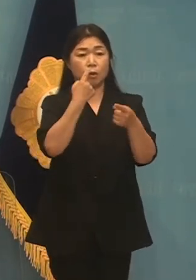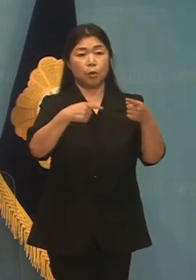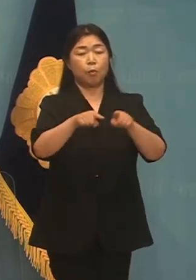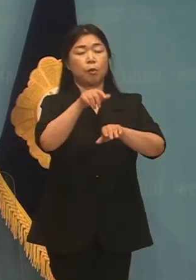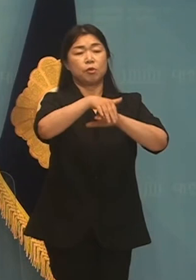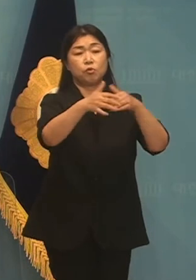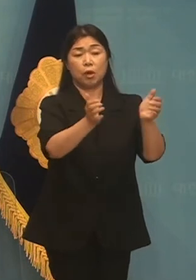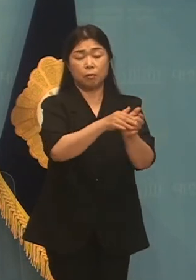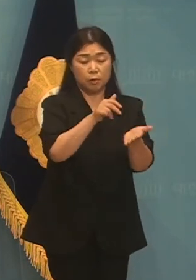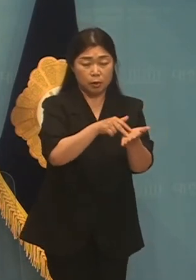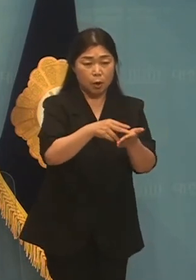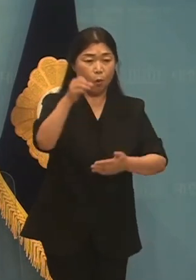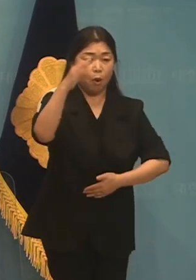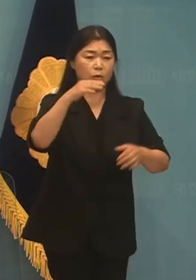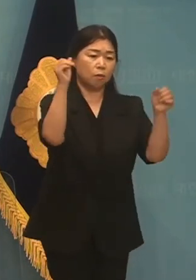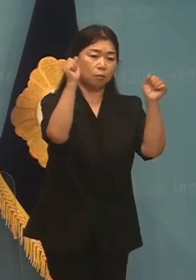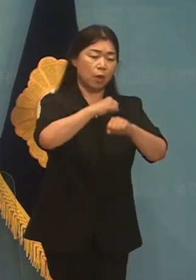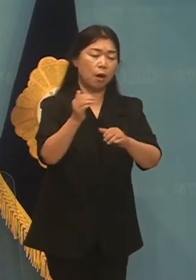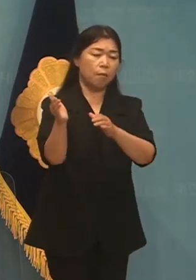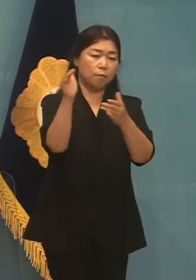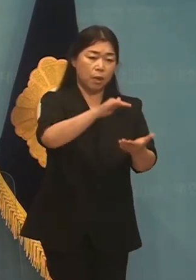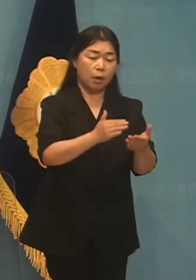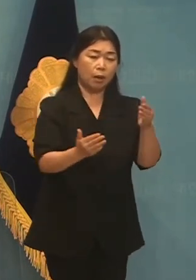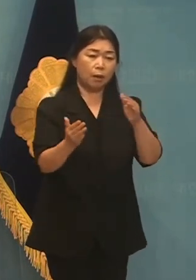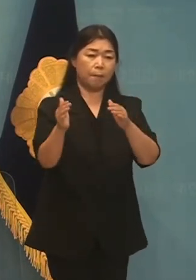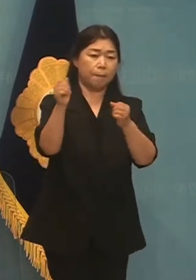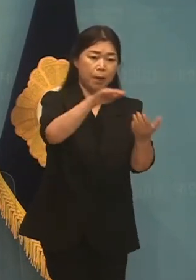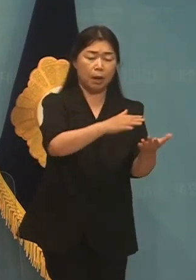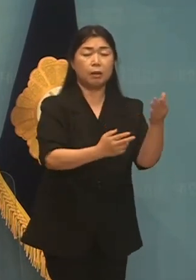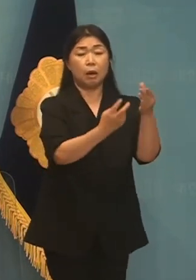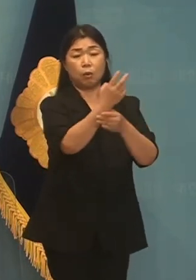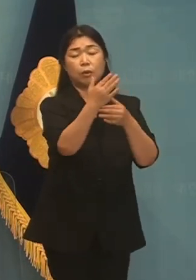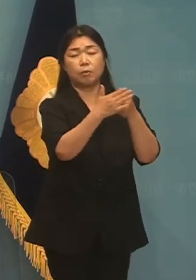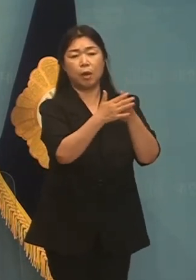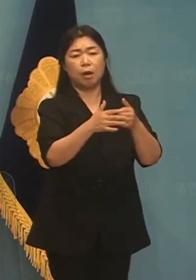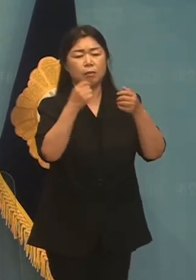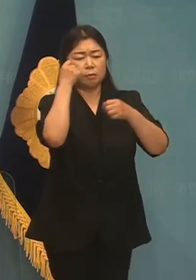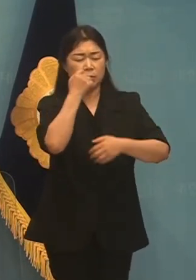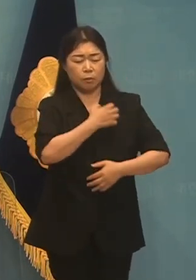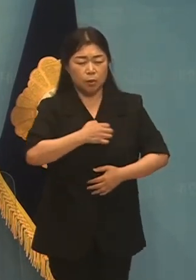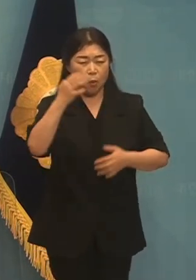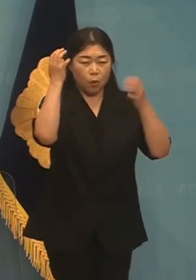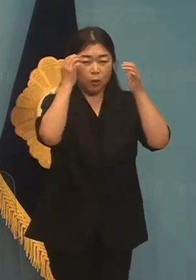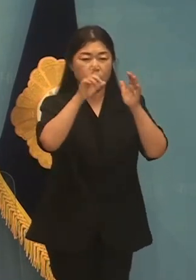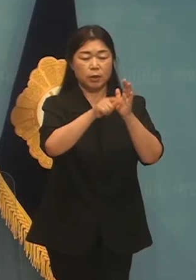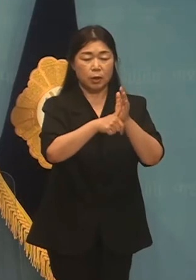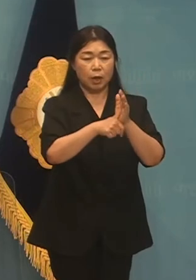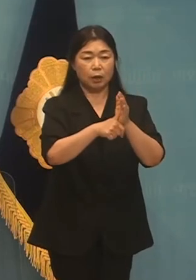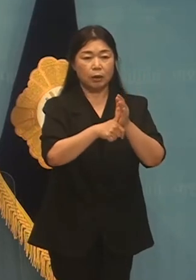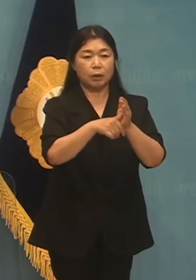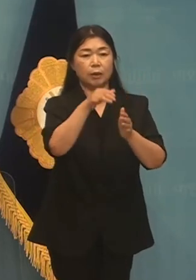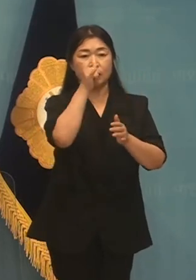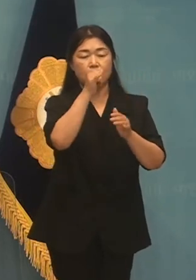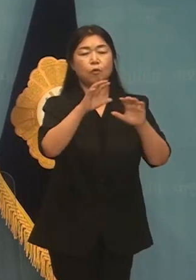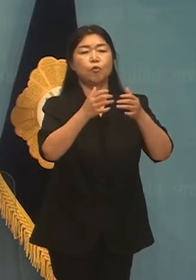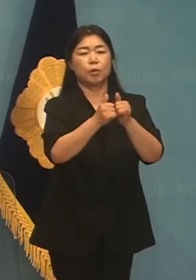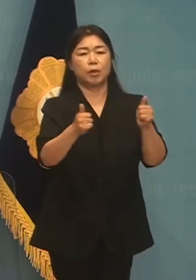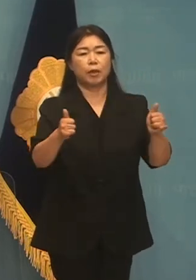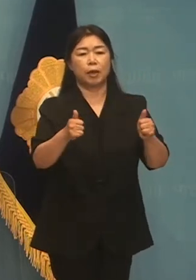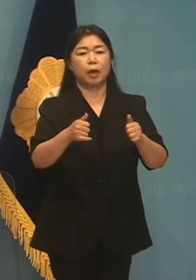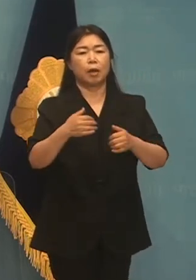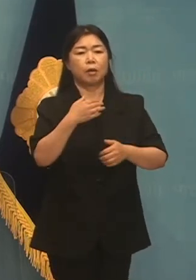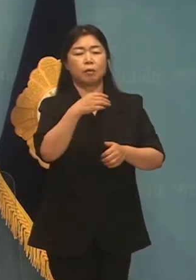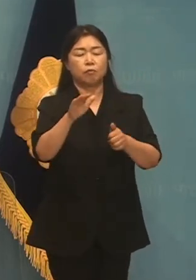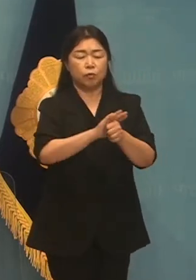더불어민주당은 광주 붕괴 사고로 인해서 슬픔과 고통의 시간을 보내는 국민들께 깊은